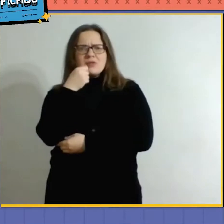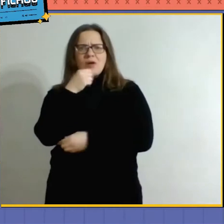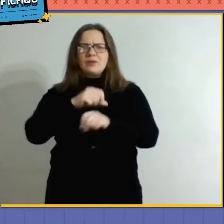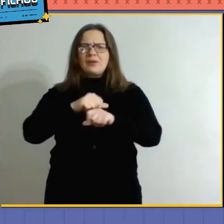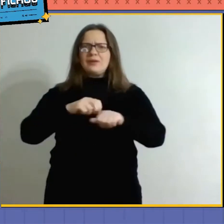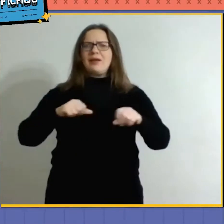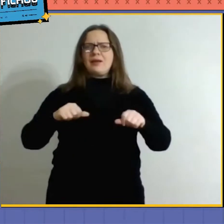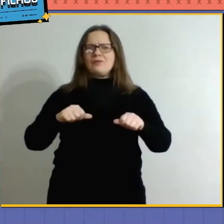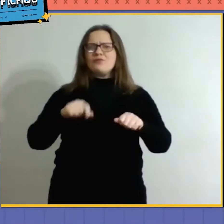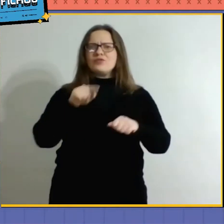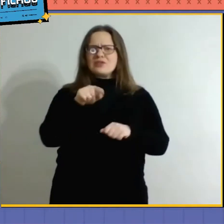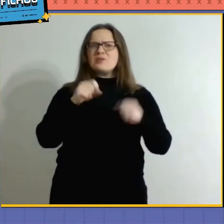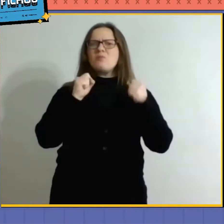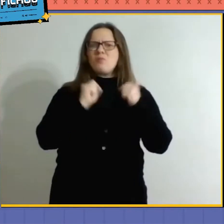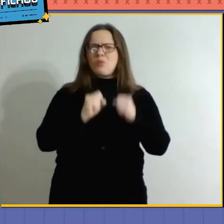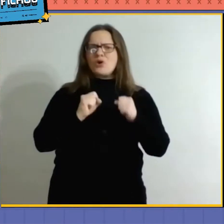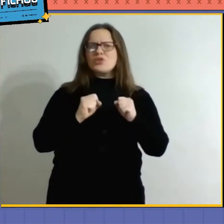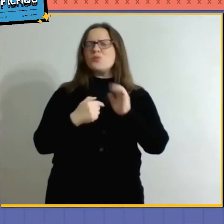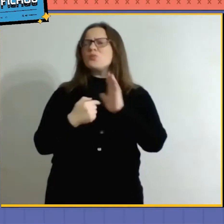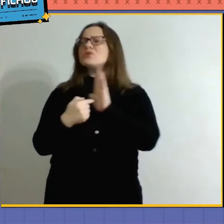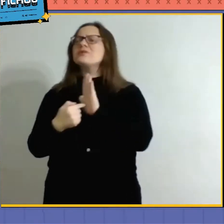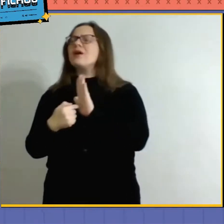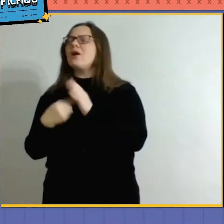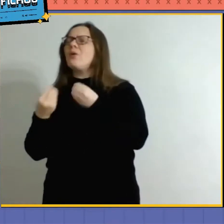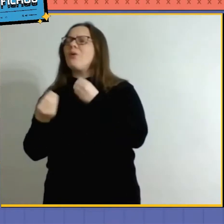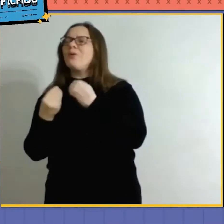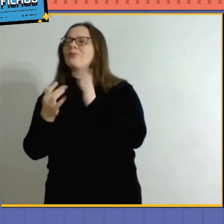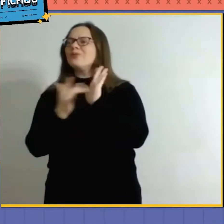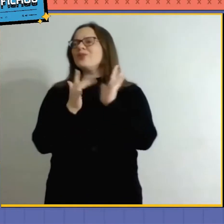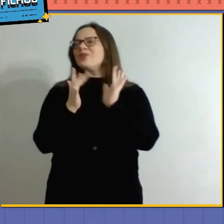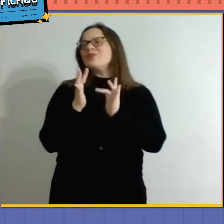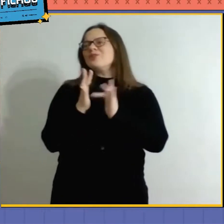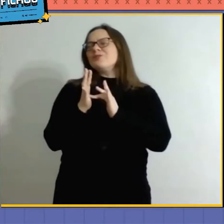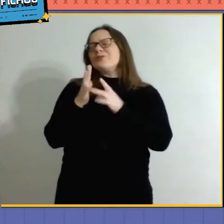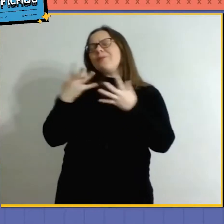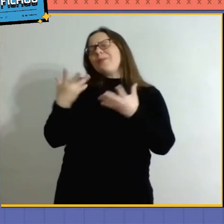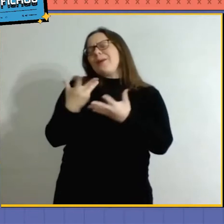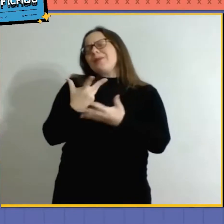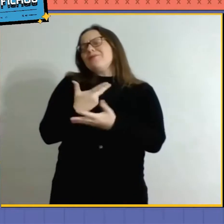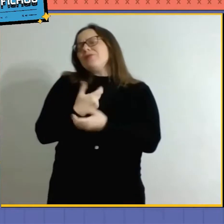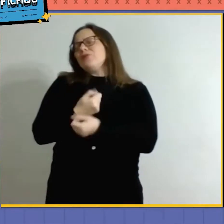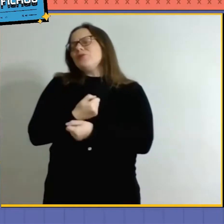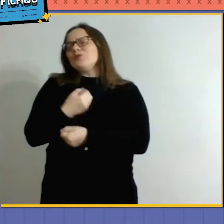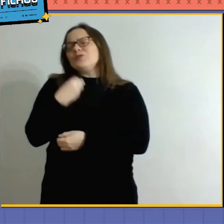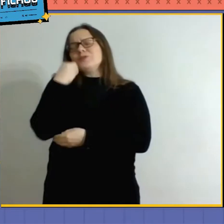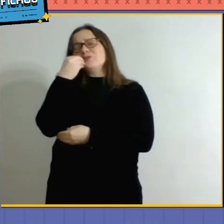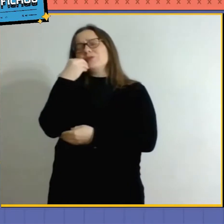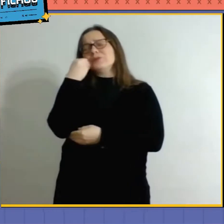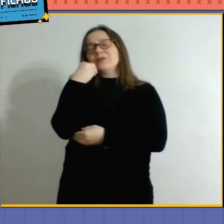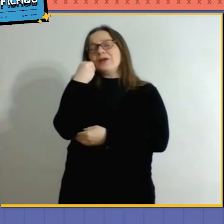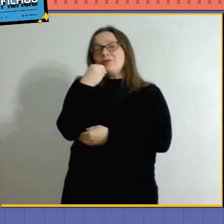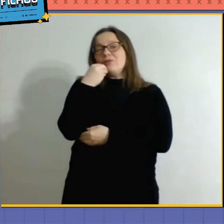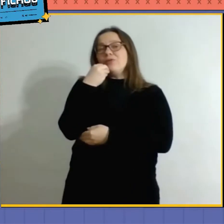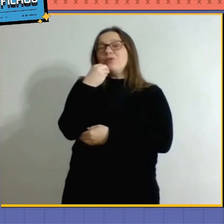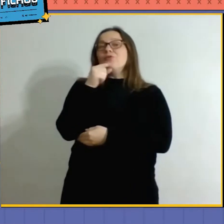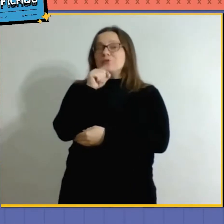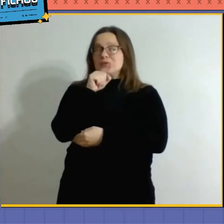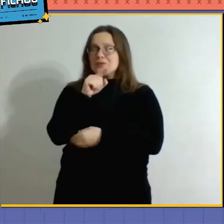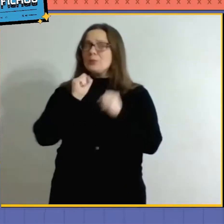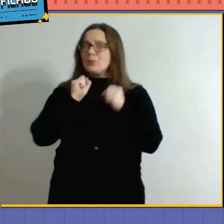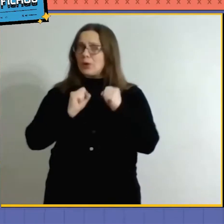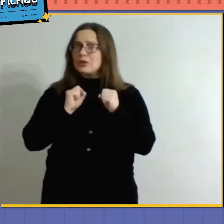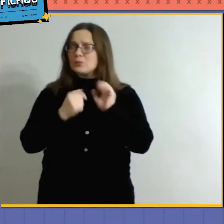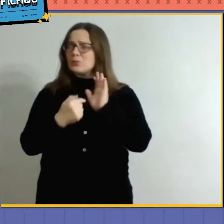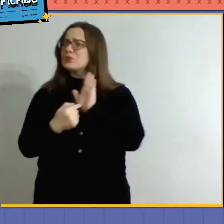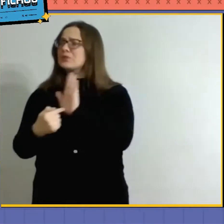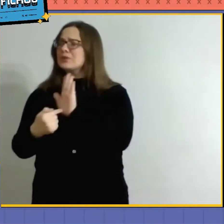apetitoso com atraente é o Senhor Jesus vocês vão como o sal também causas e de vocês poderão causar é de